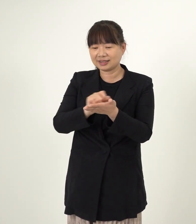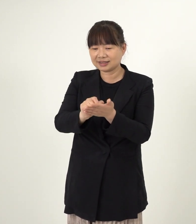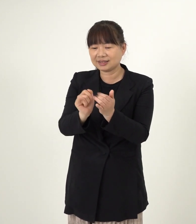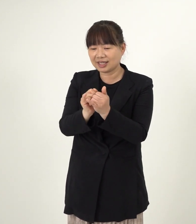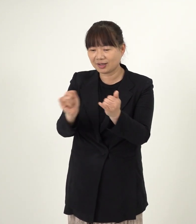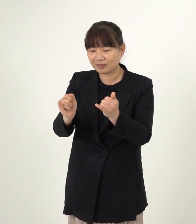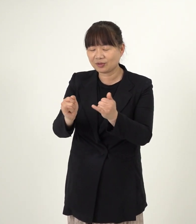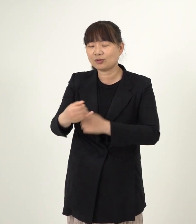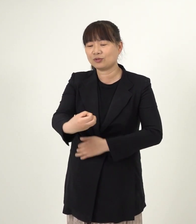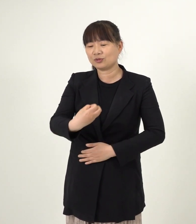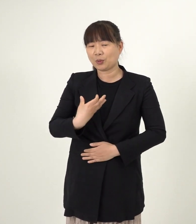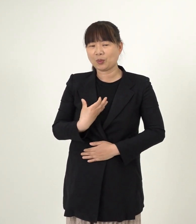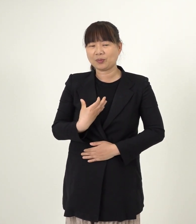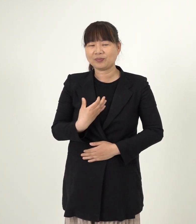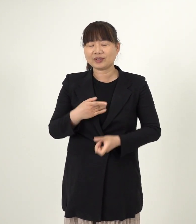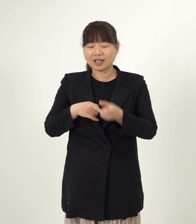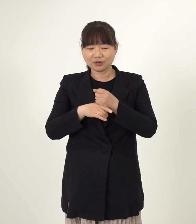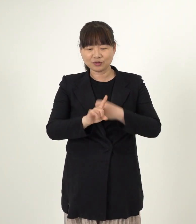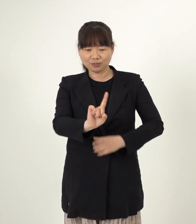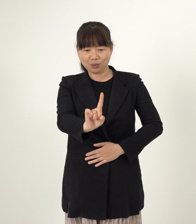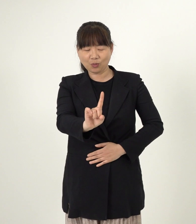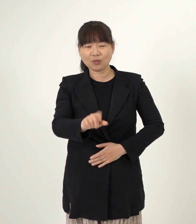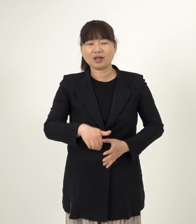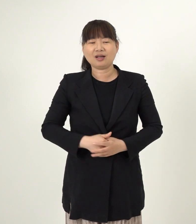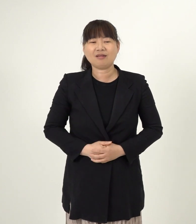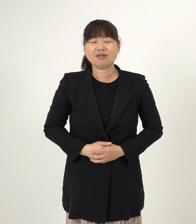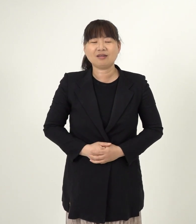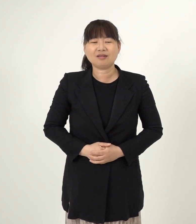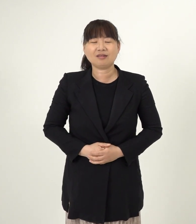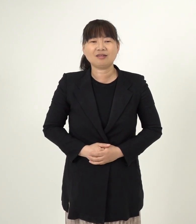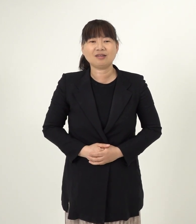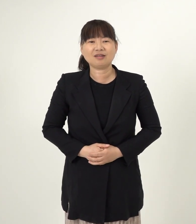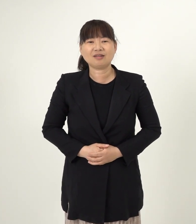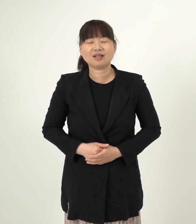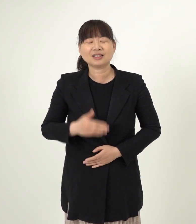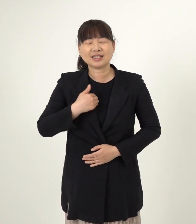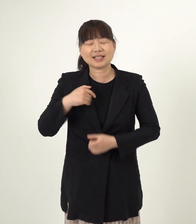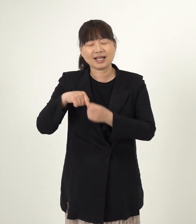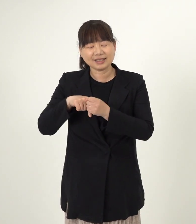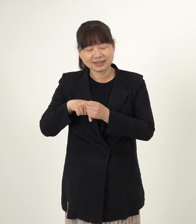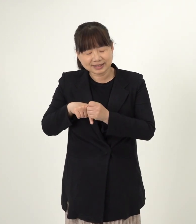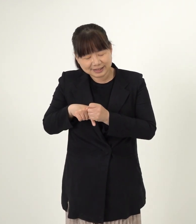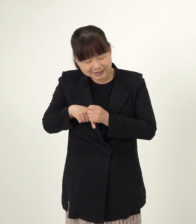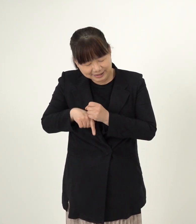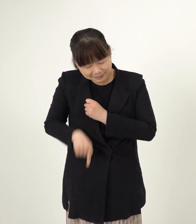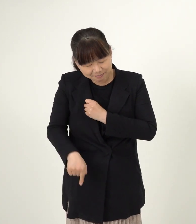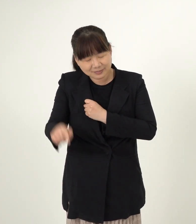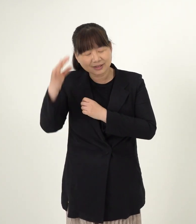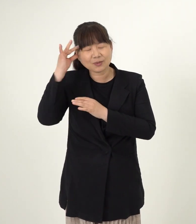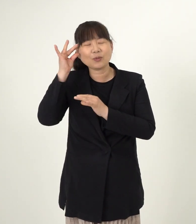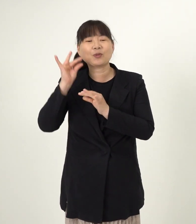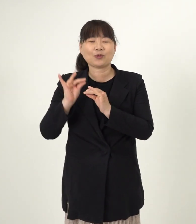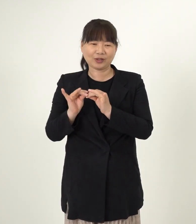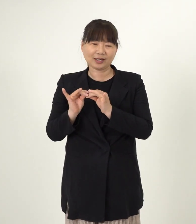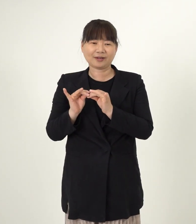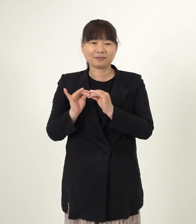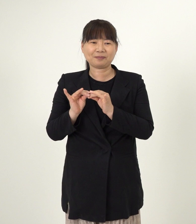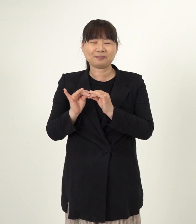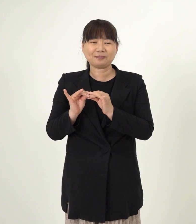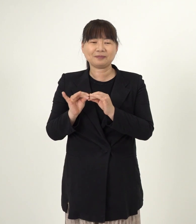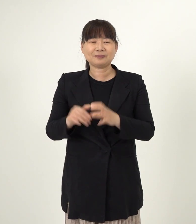그러면서 그 이유를 이렇게 얘기하는데 제가 깊이 동감이 되고 공감이